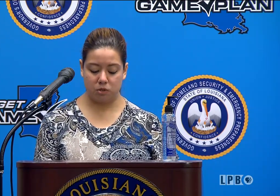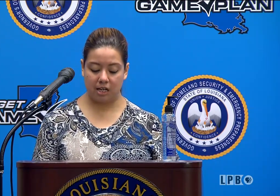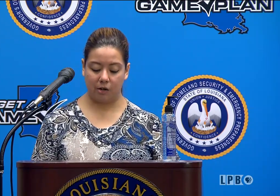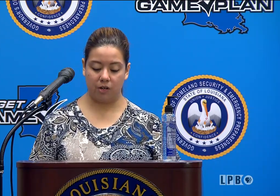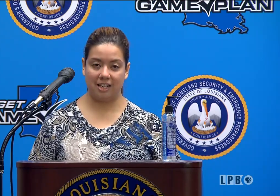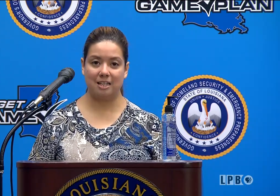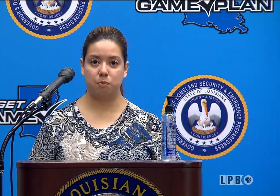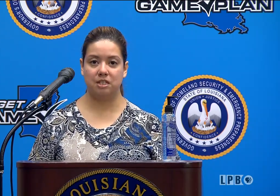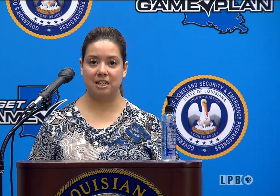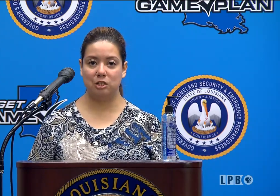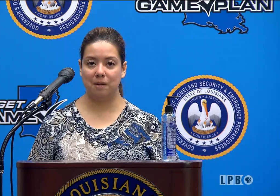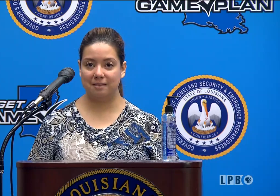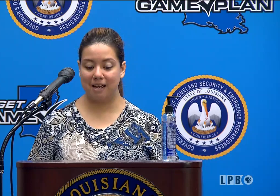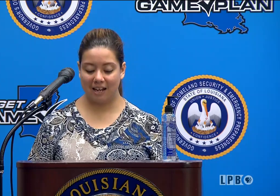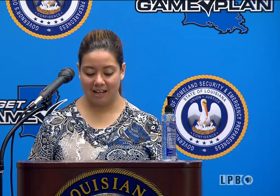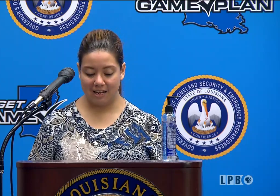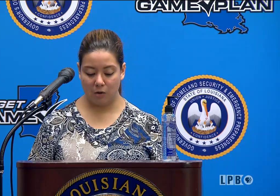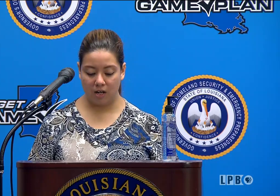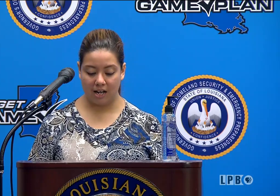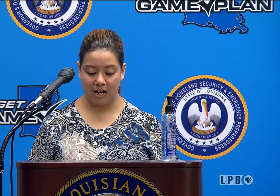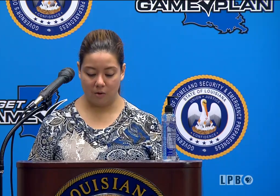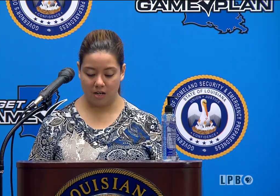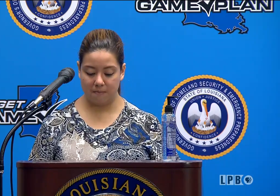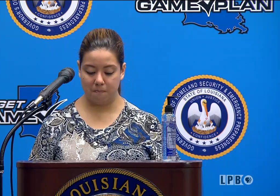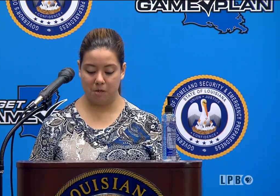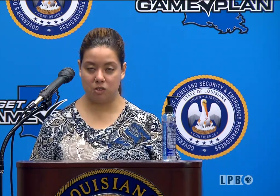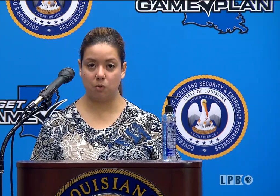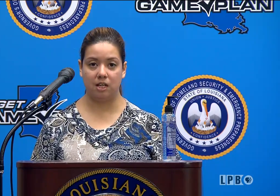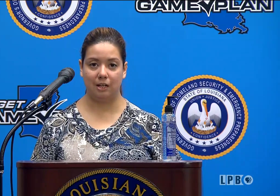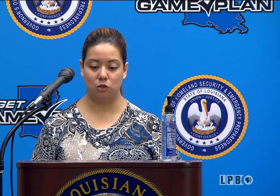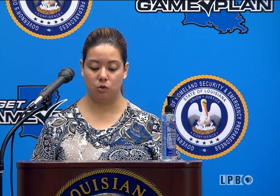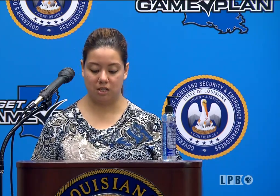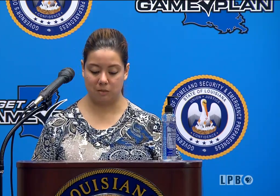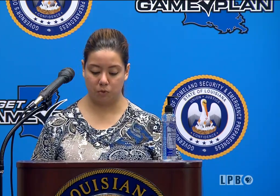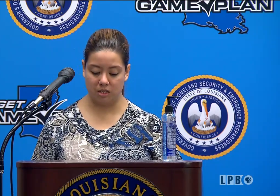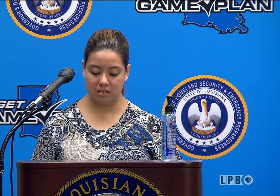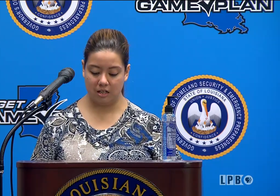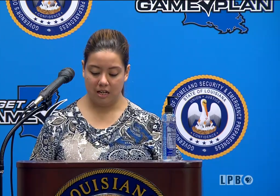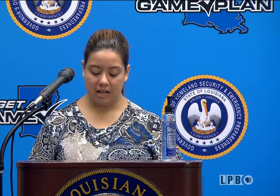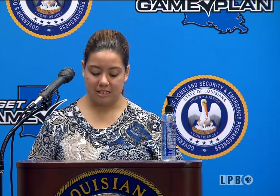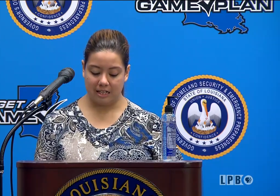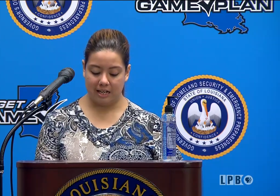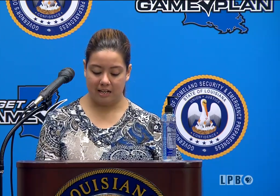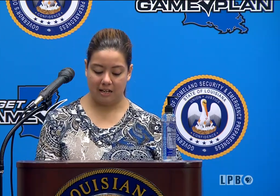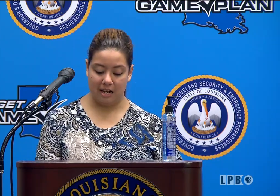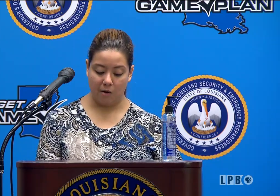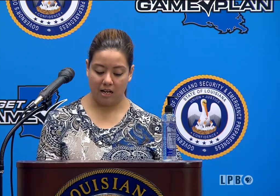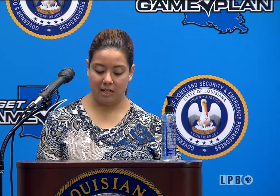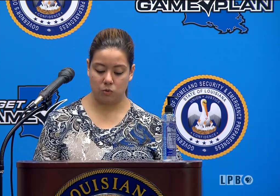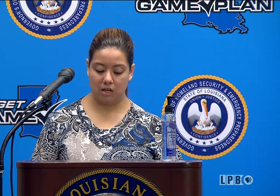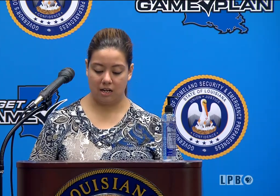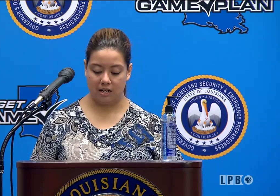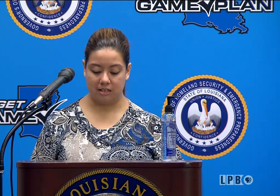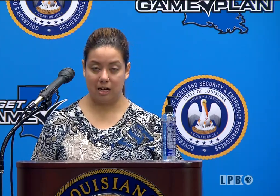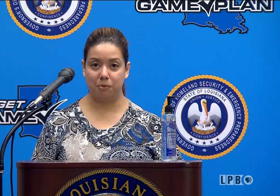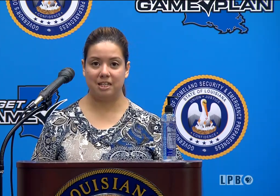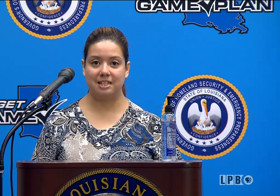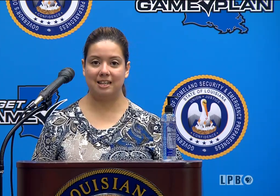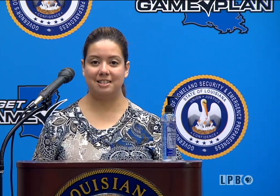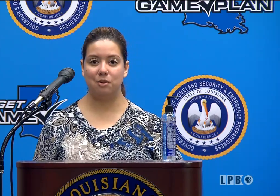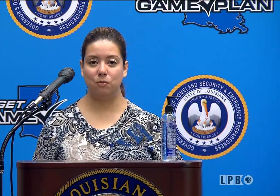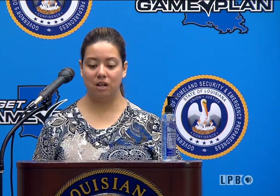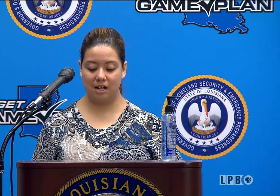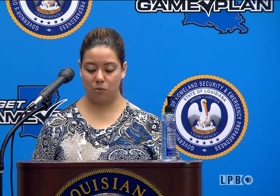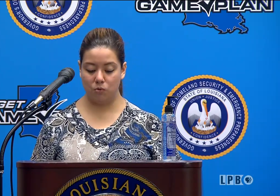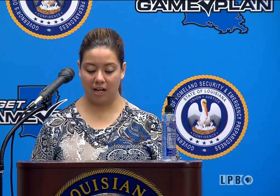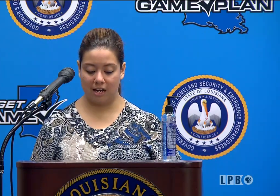también tenemos que recordar que después de esto va a caer el huracán Laura, menos de 48 horas después. Así que Laura tiene la potencial